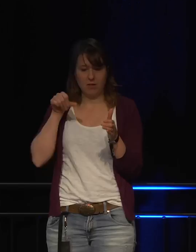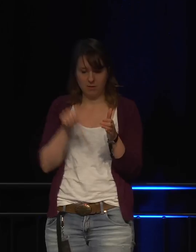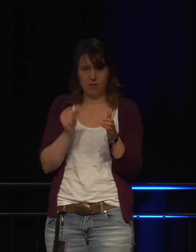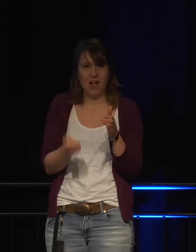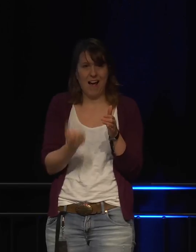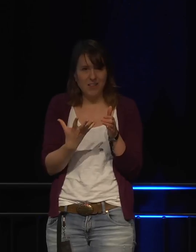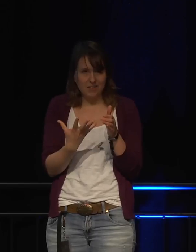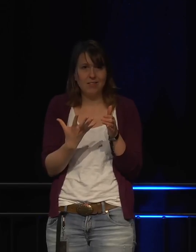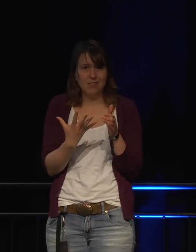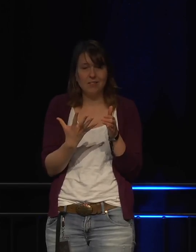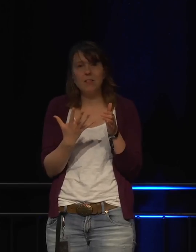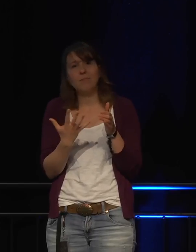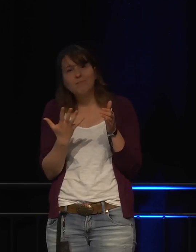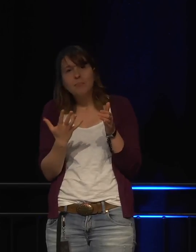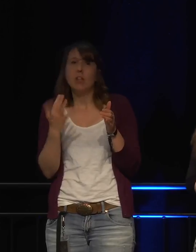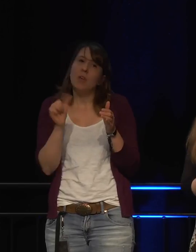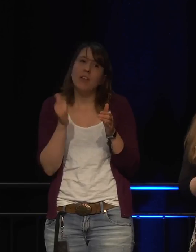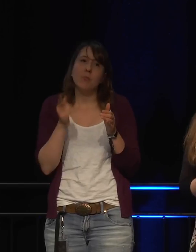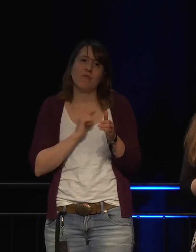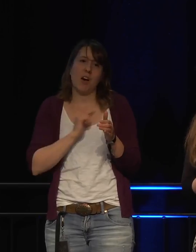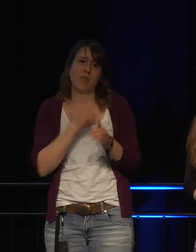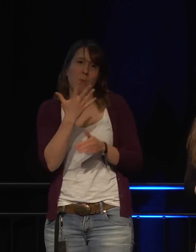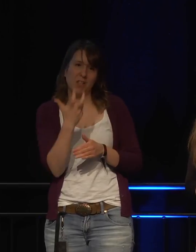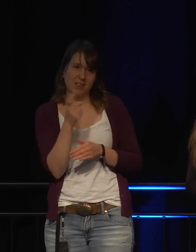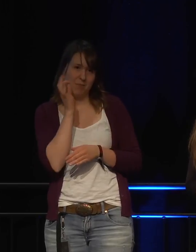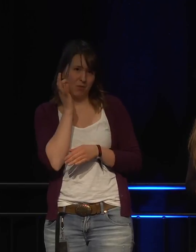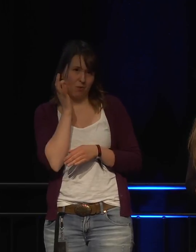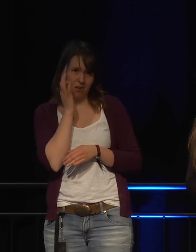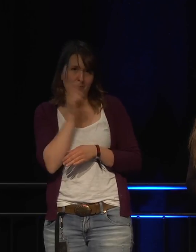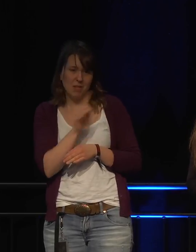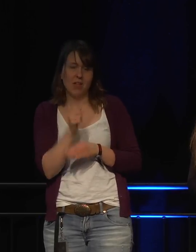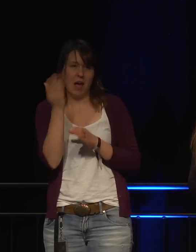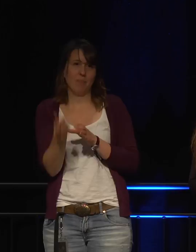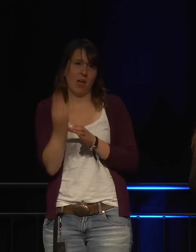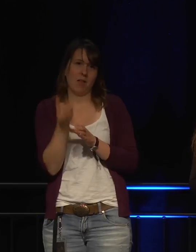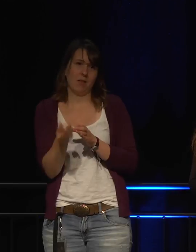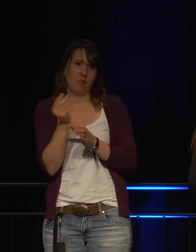primero se tiene que actualizar por más de 45 minutos antes de que lo puedas utilizar.